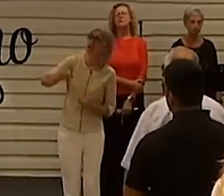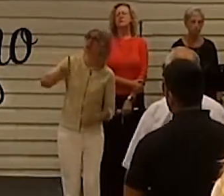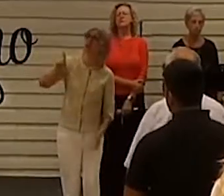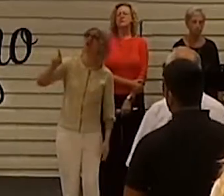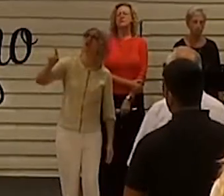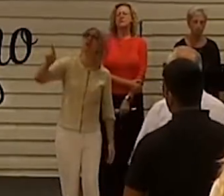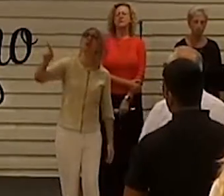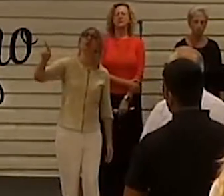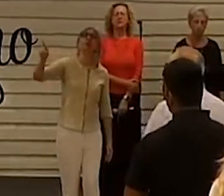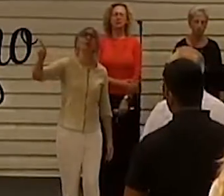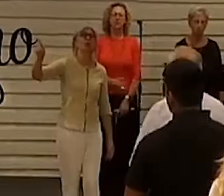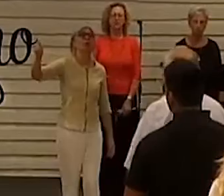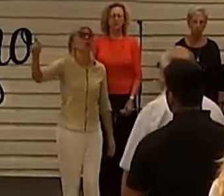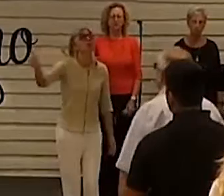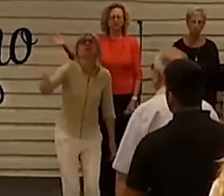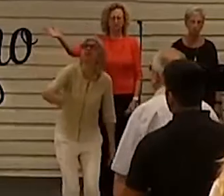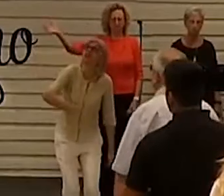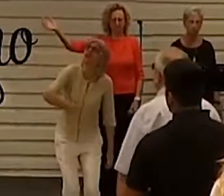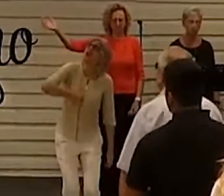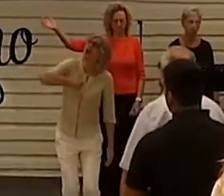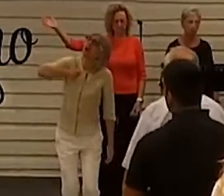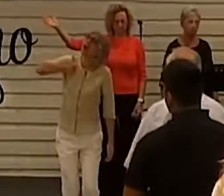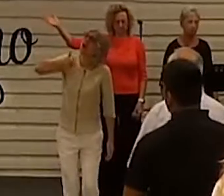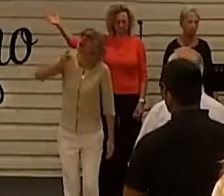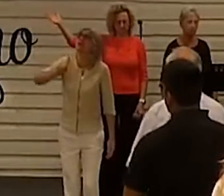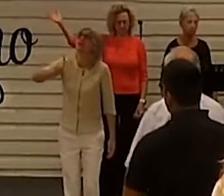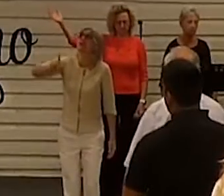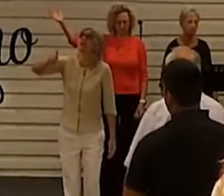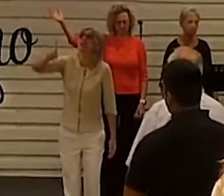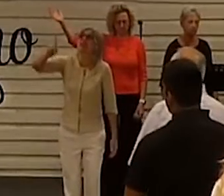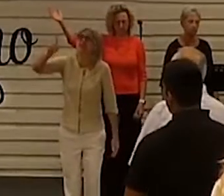tu solo sei il mio Dio,